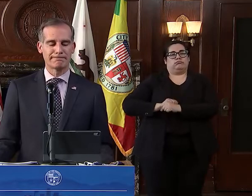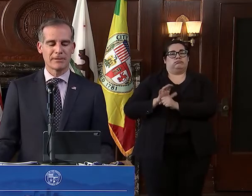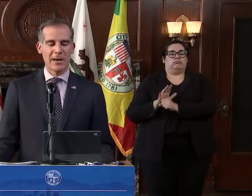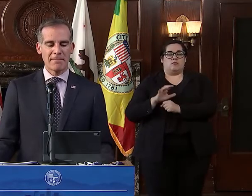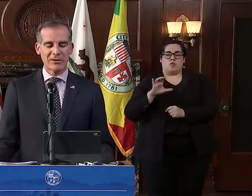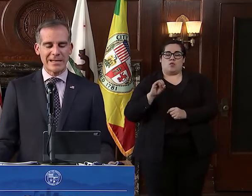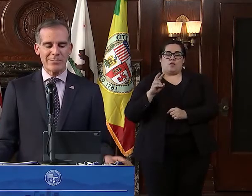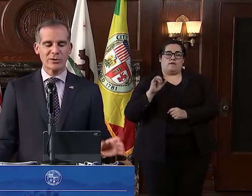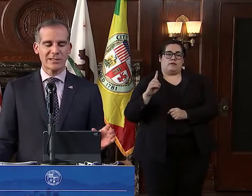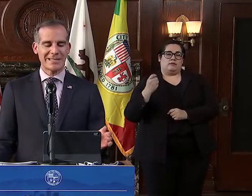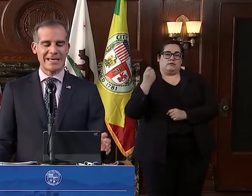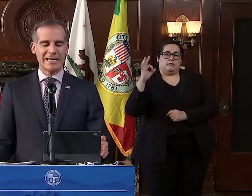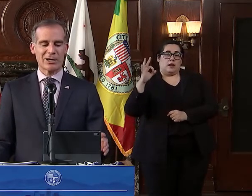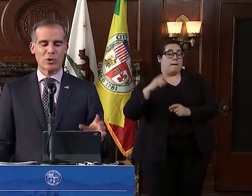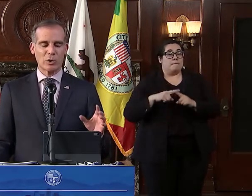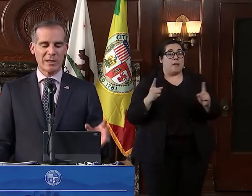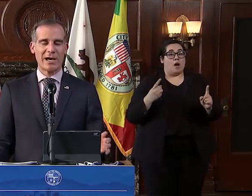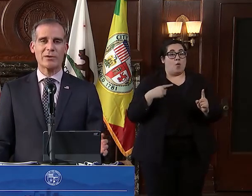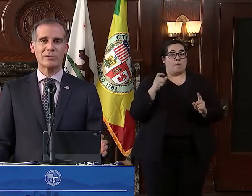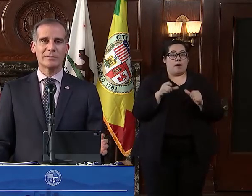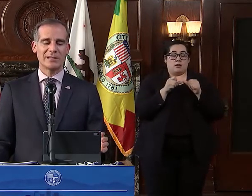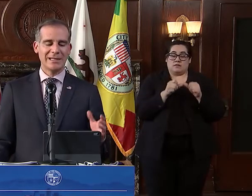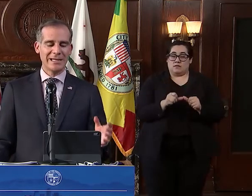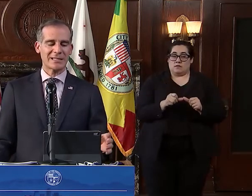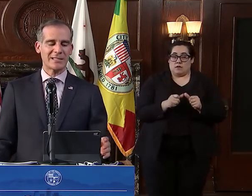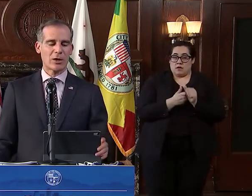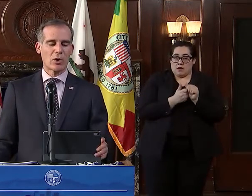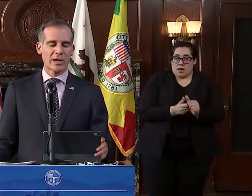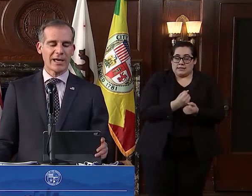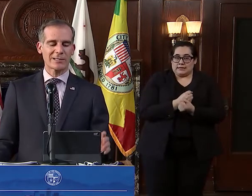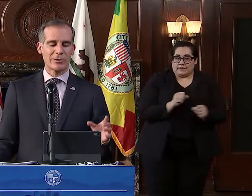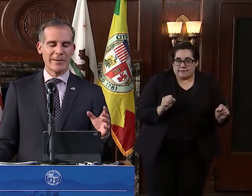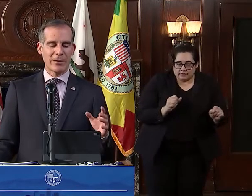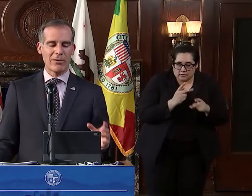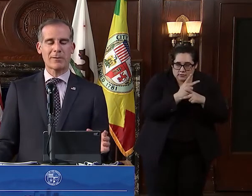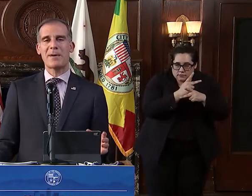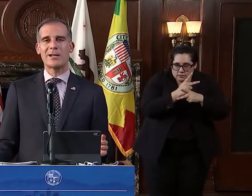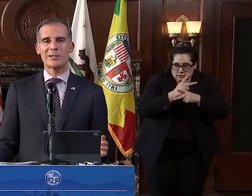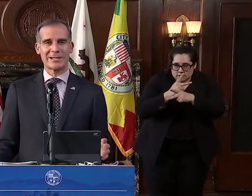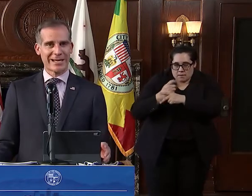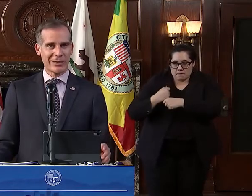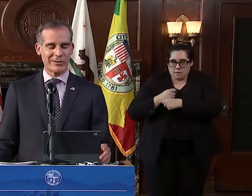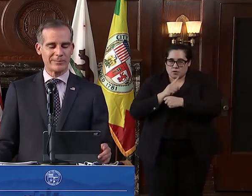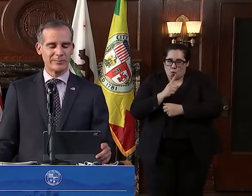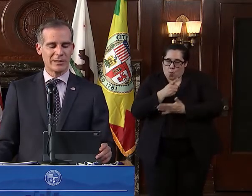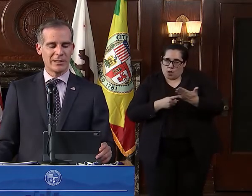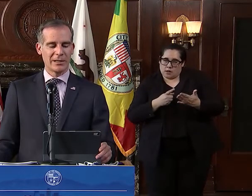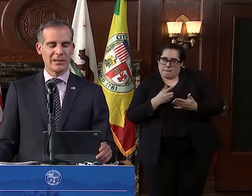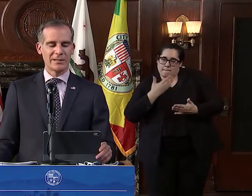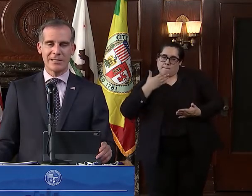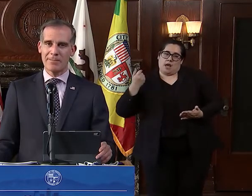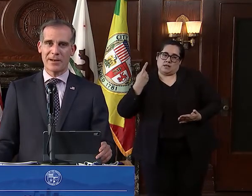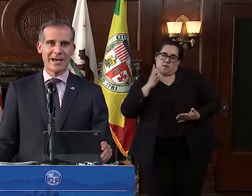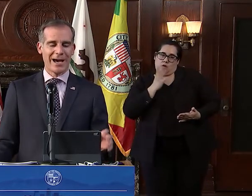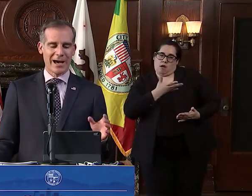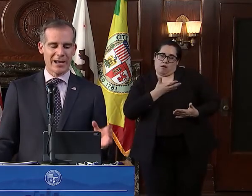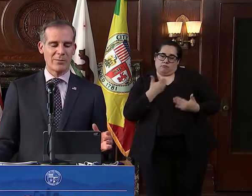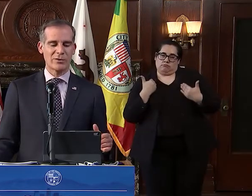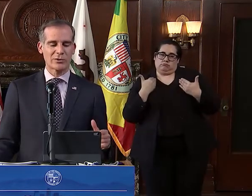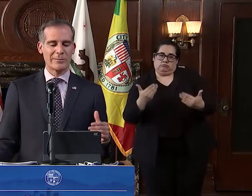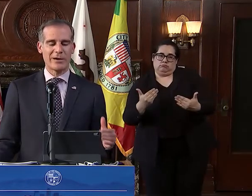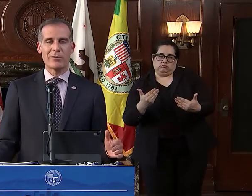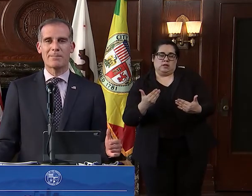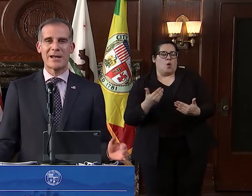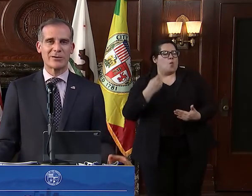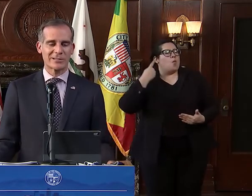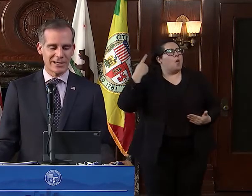COVID-19. Pero tenemos que seguir con cuidado y hacer lo que es lo mejor para nuestra región. Siempre